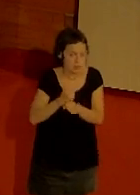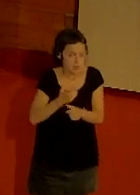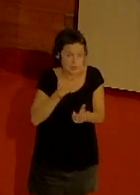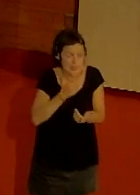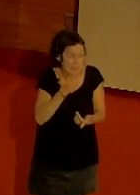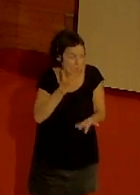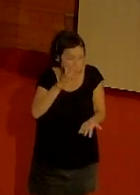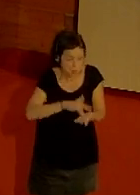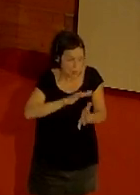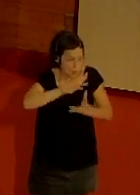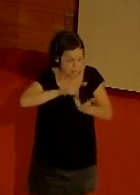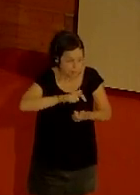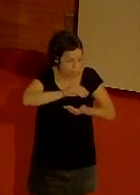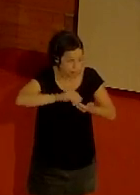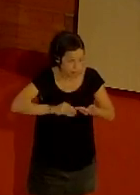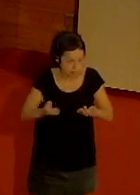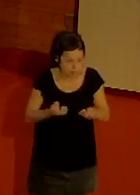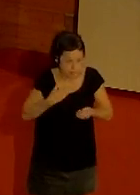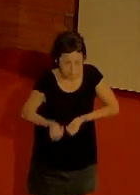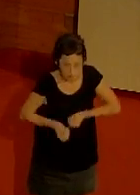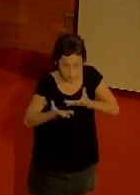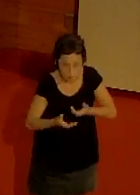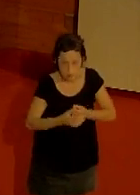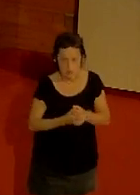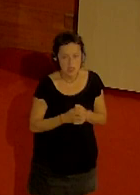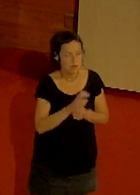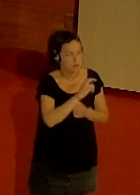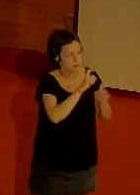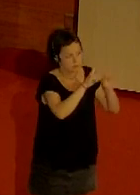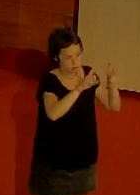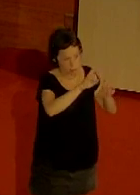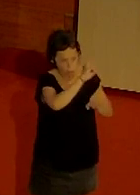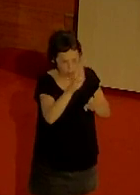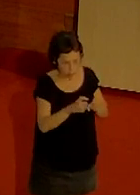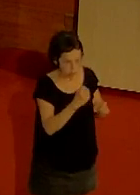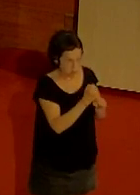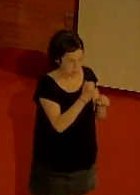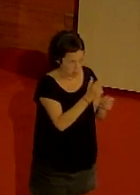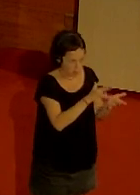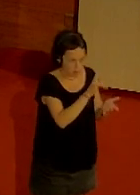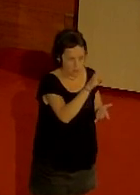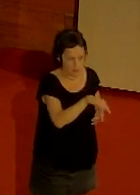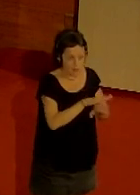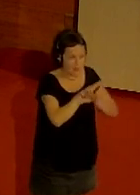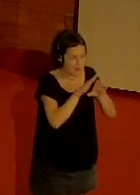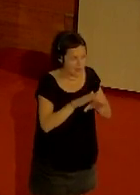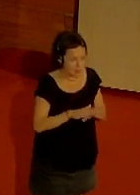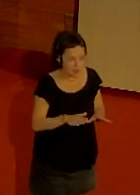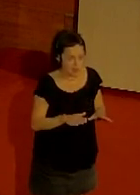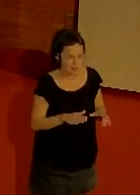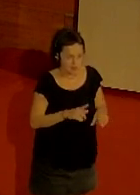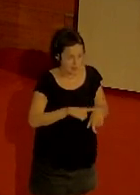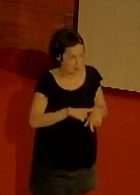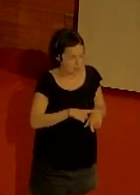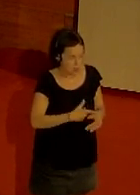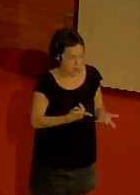He estado en otros lugares, sé cómo funciona, tengo compañeros y compañeras, y la propia dinámica de los medios impide que